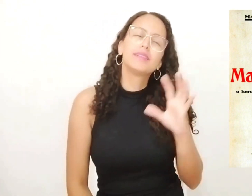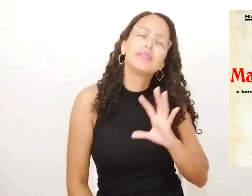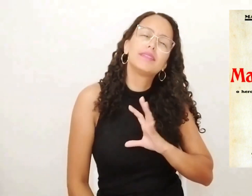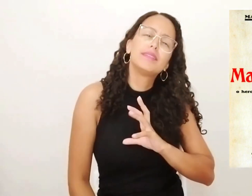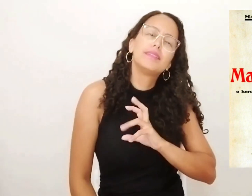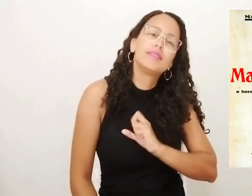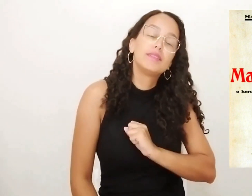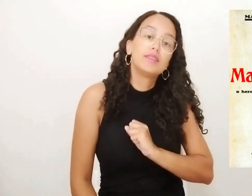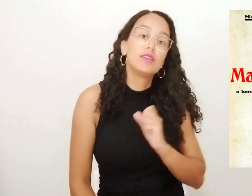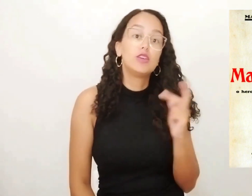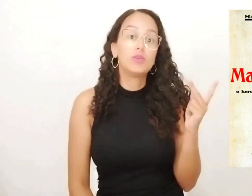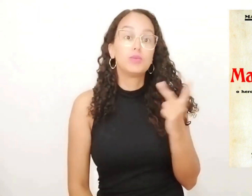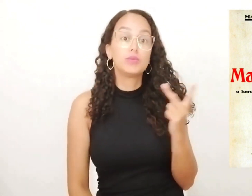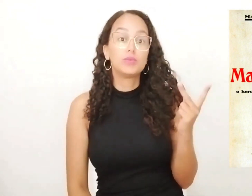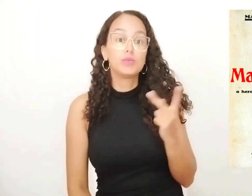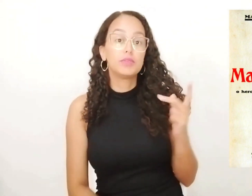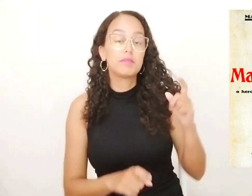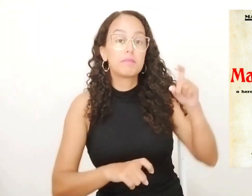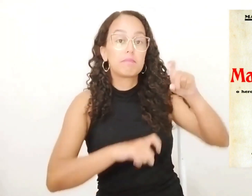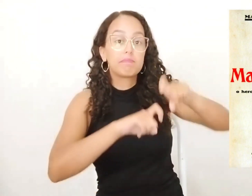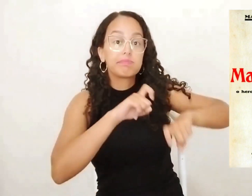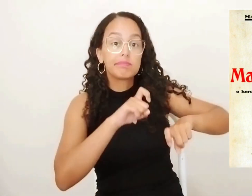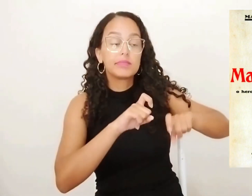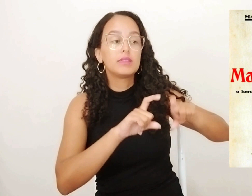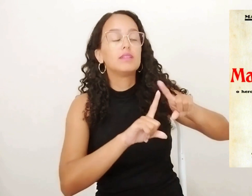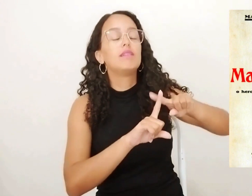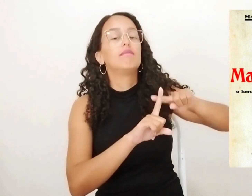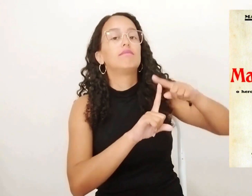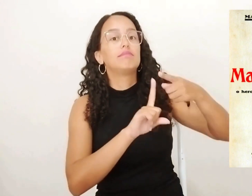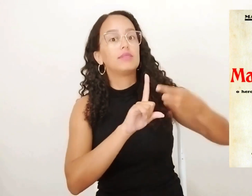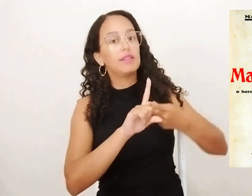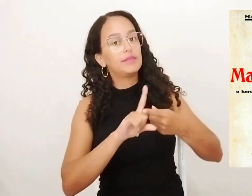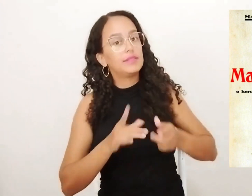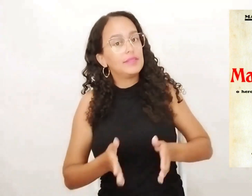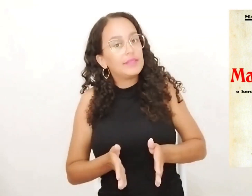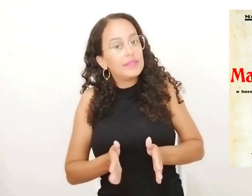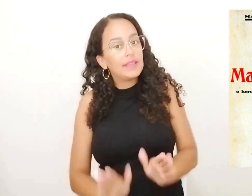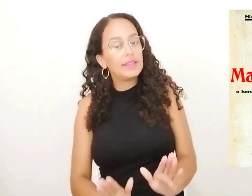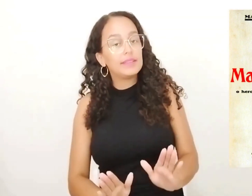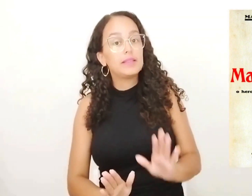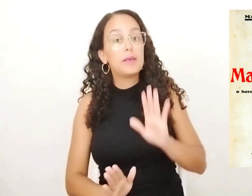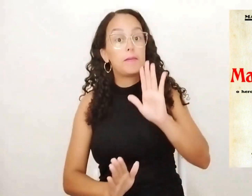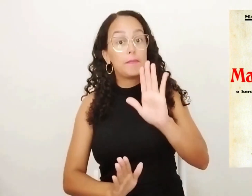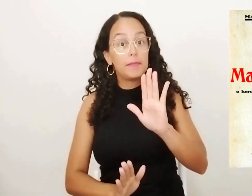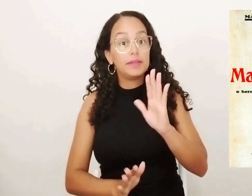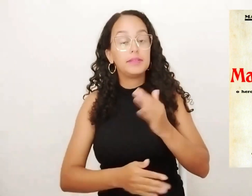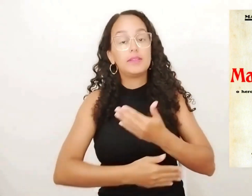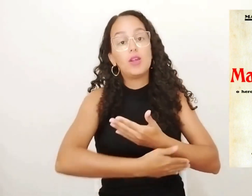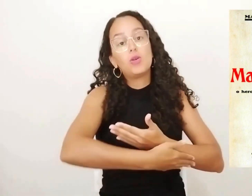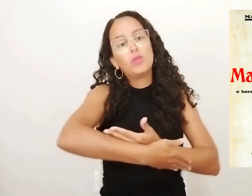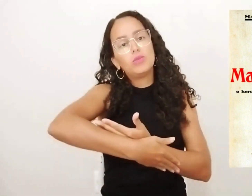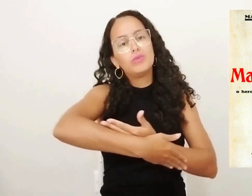Após a morte do filho, Si sobe aos céus de desgosto e vira uma estrela.